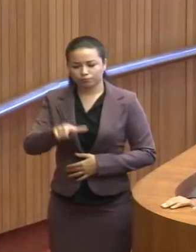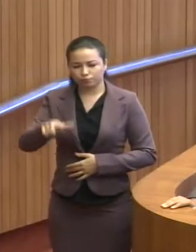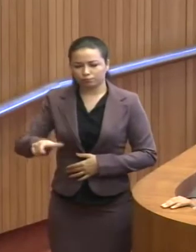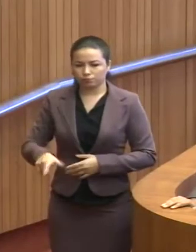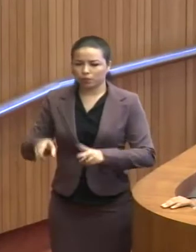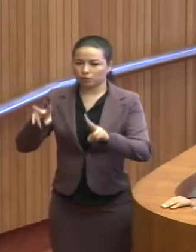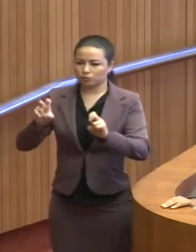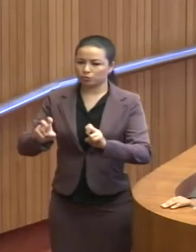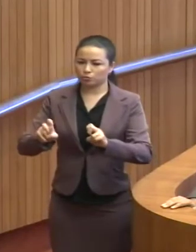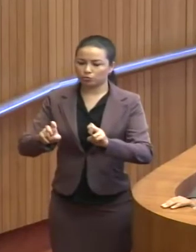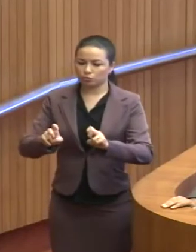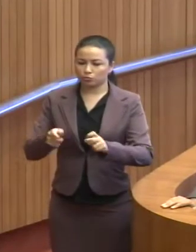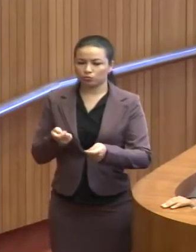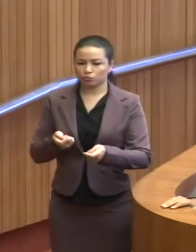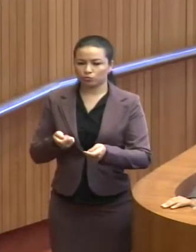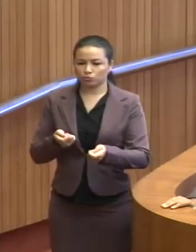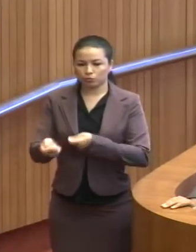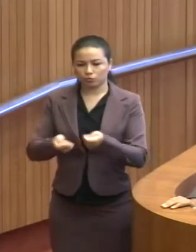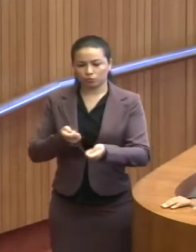procedimento administrativo em tela,